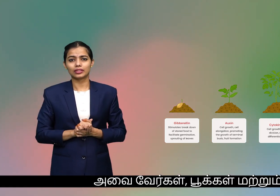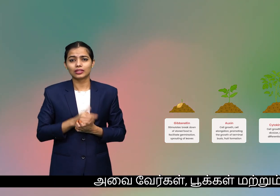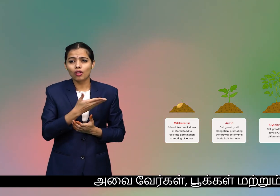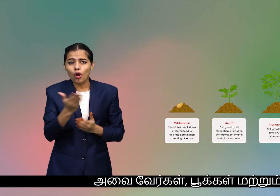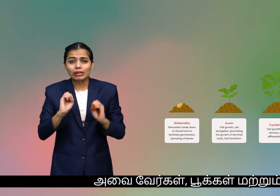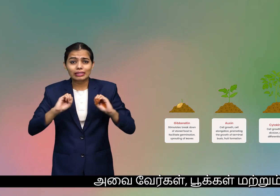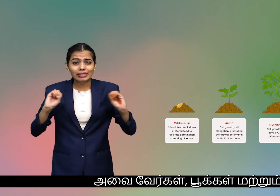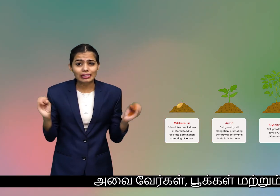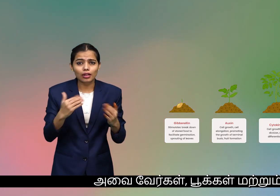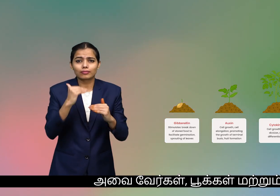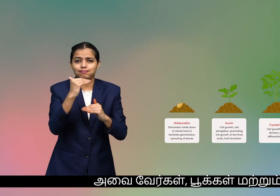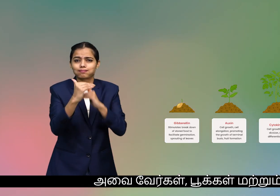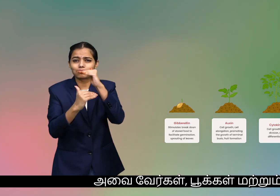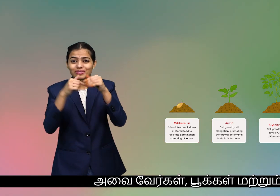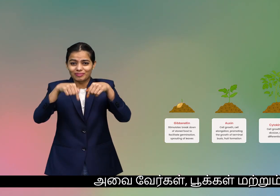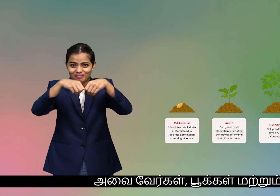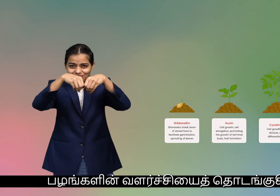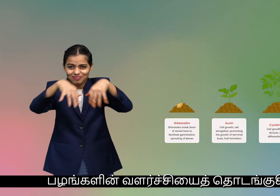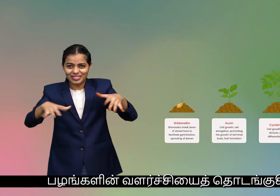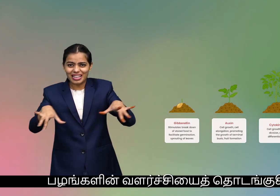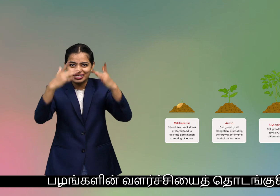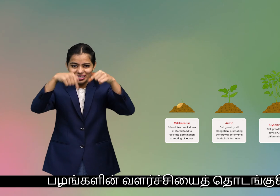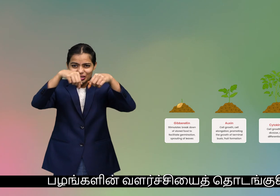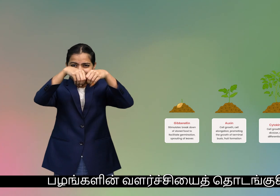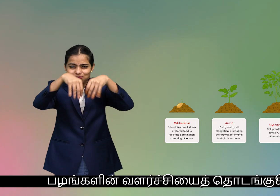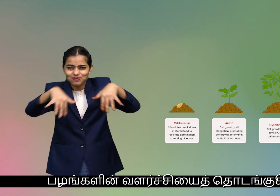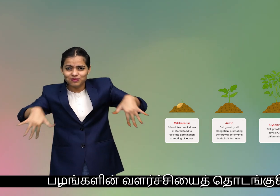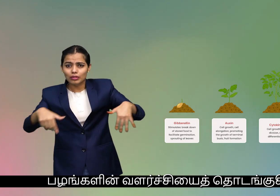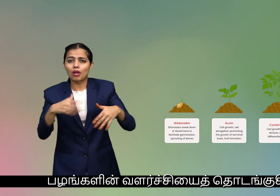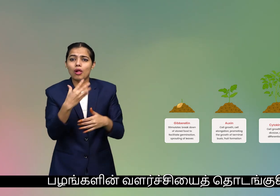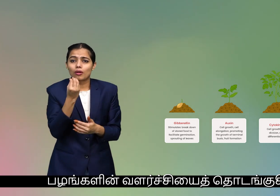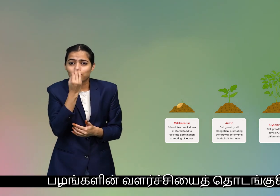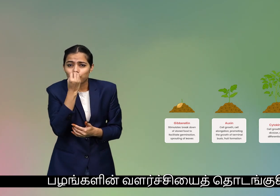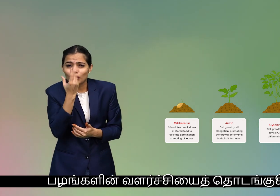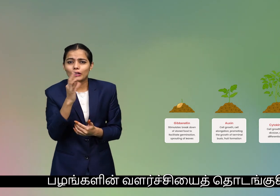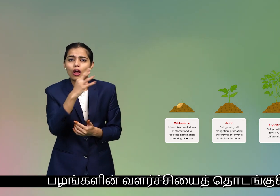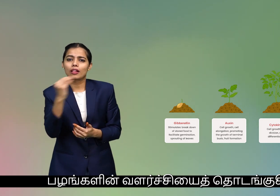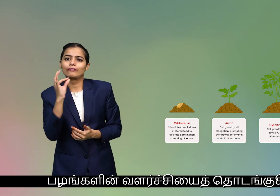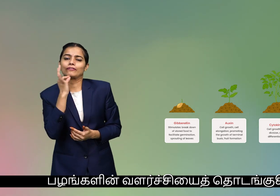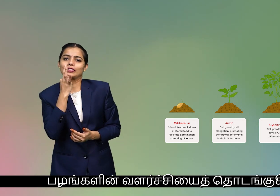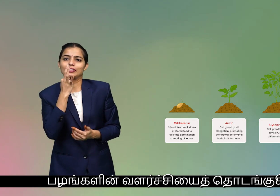அவை வேர்கள், பூக்கள் மற்றும் பழங்களின் வளர்ச்சியை தொடங்குகின்றன.